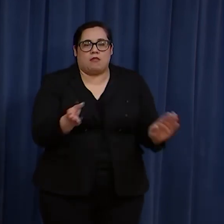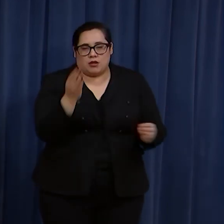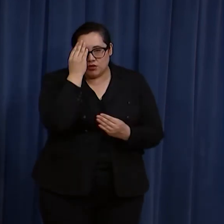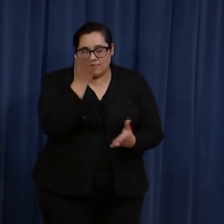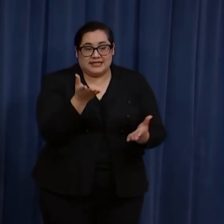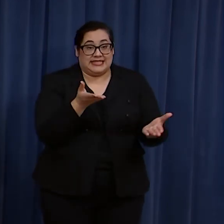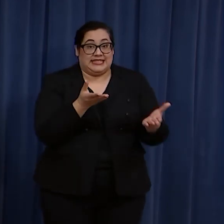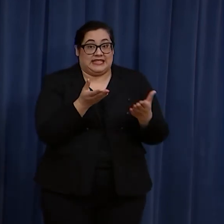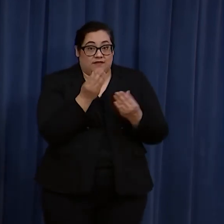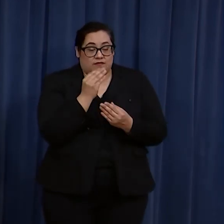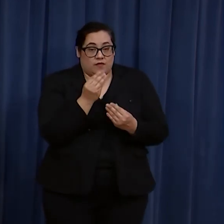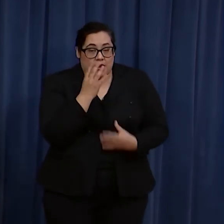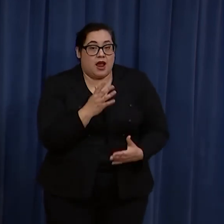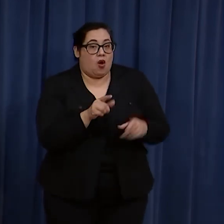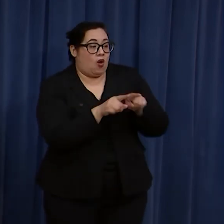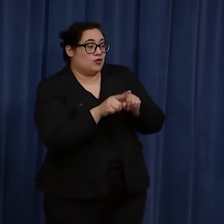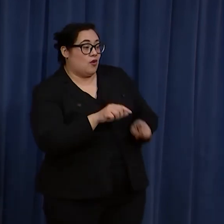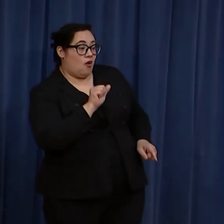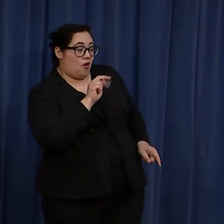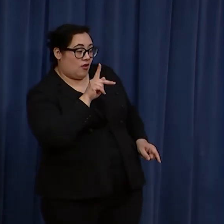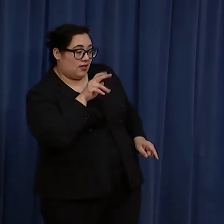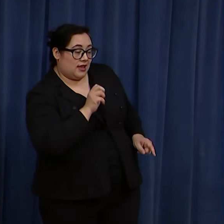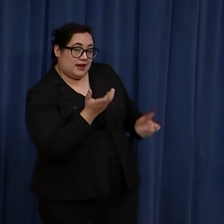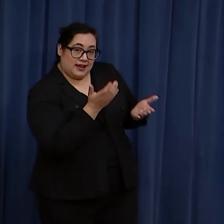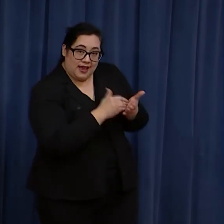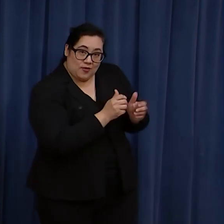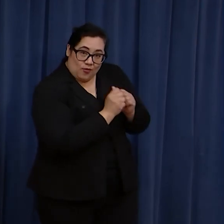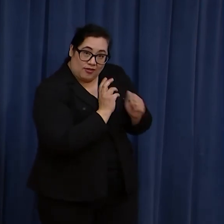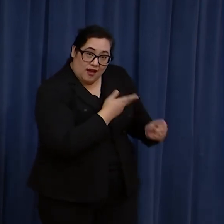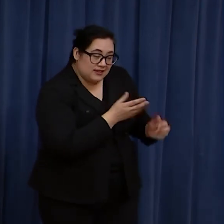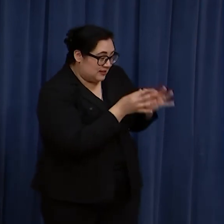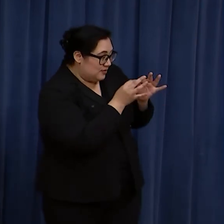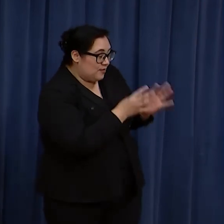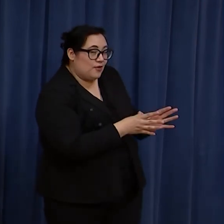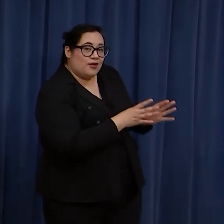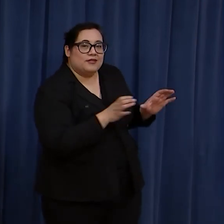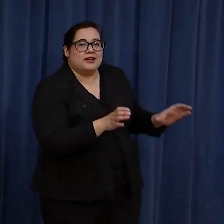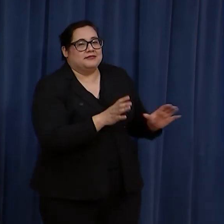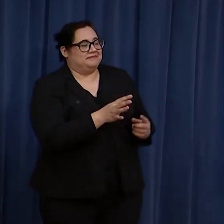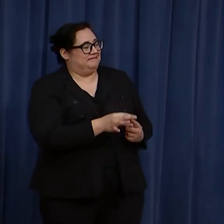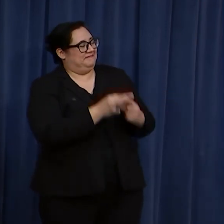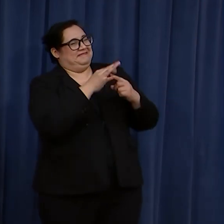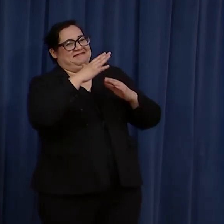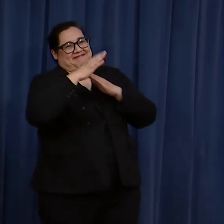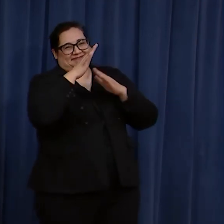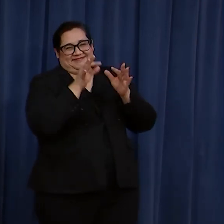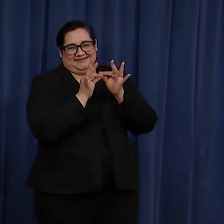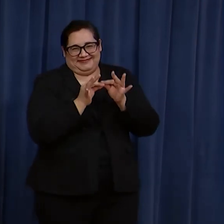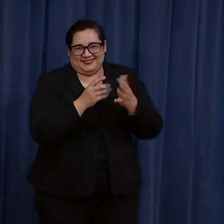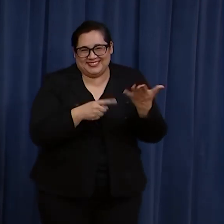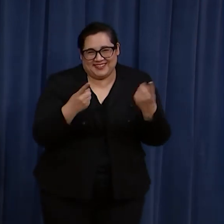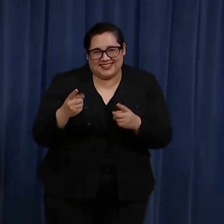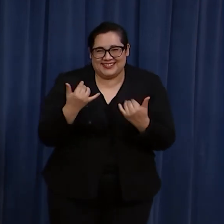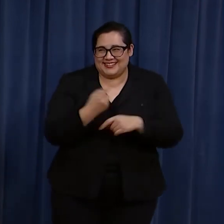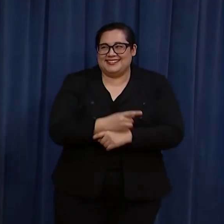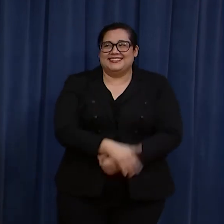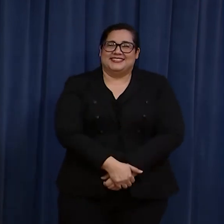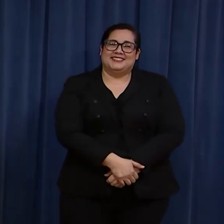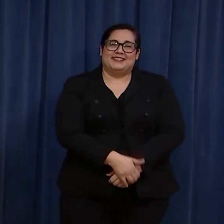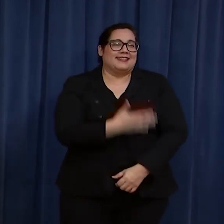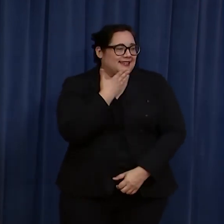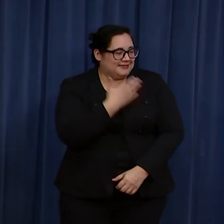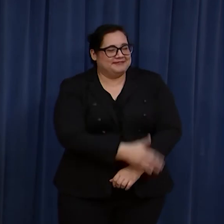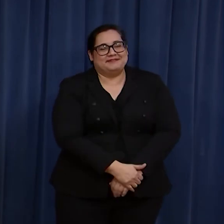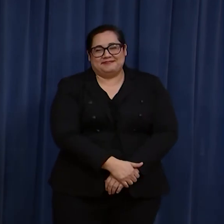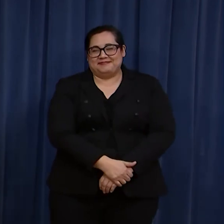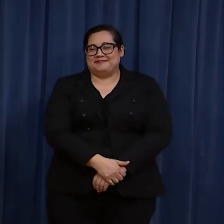service information. And Arlene Navarez, again, is here with us to perform her exquisite translation of what's happening today. So thank you,